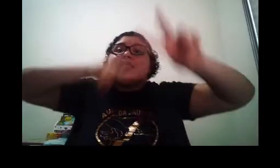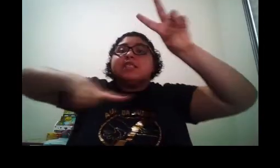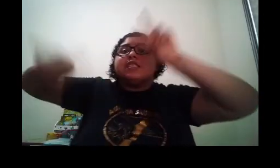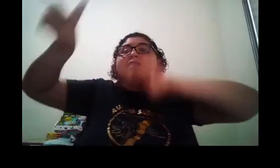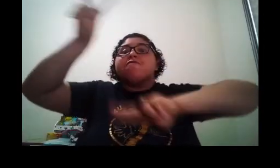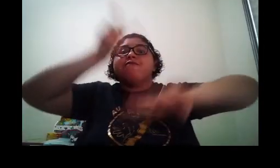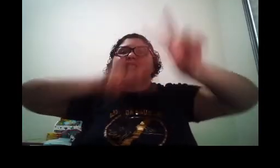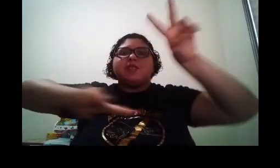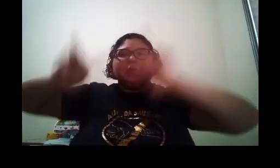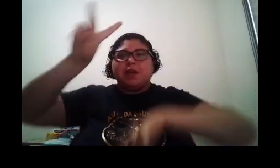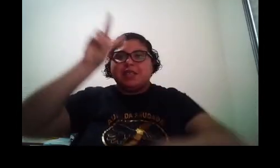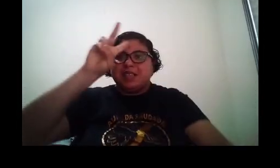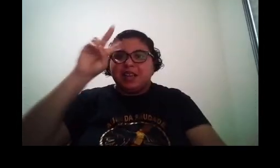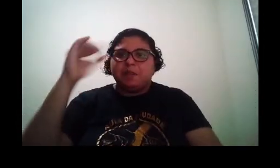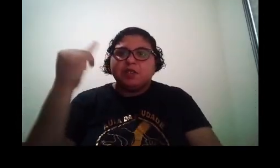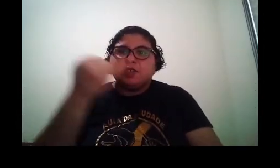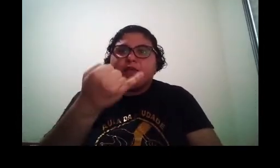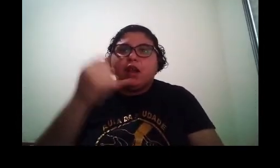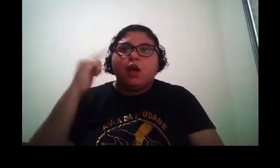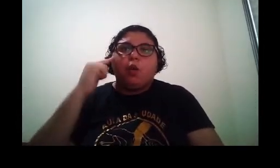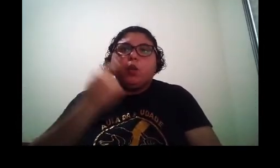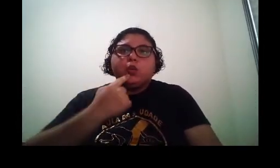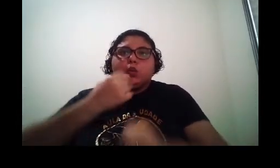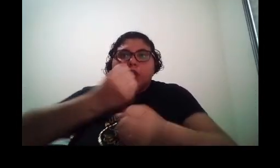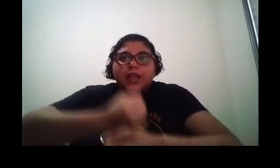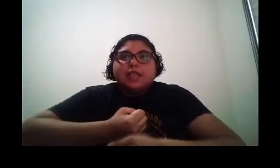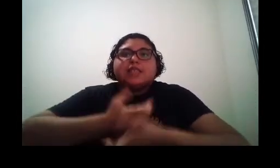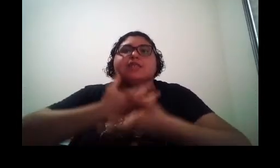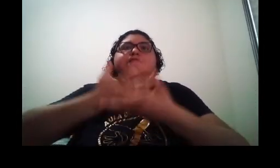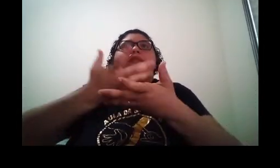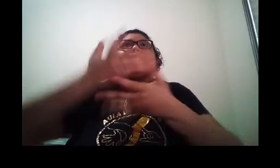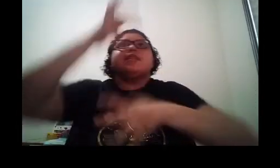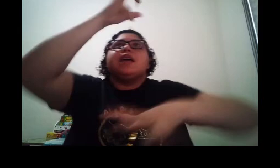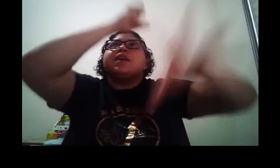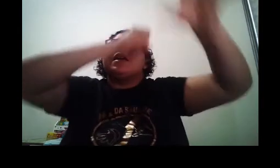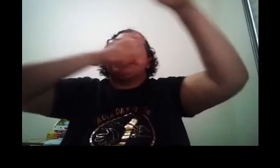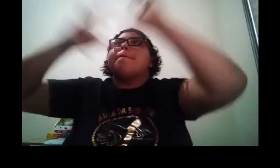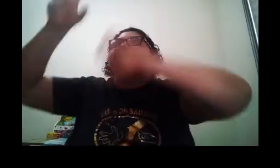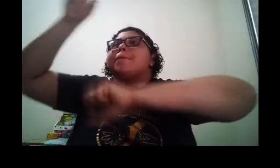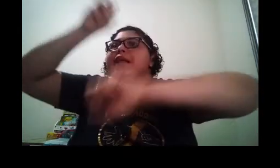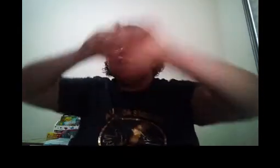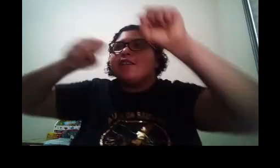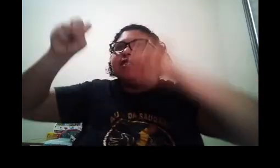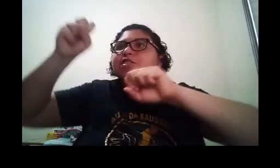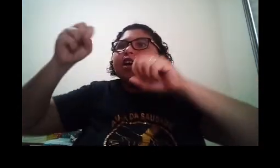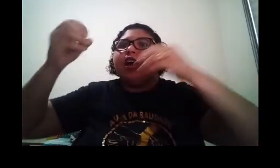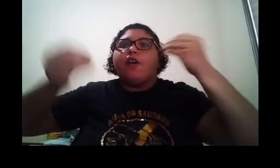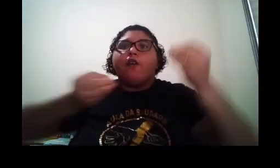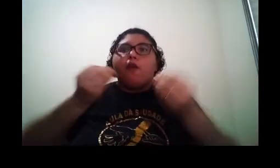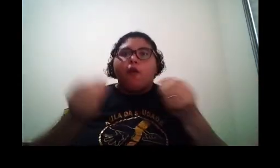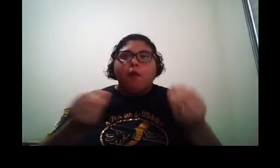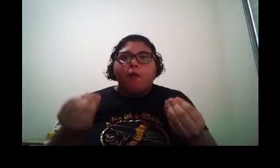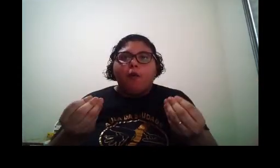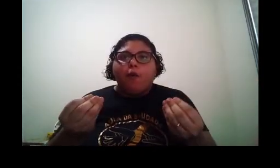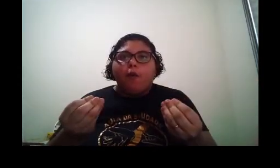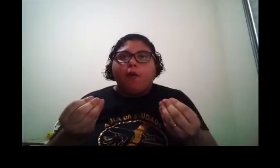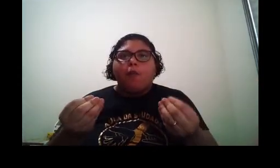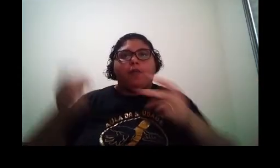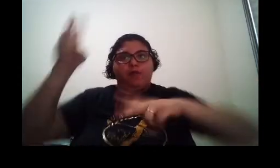experiências visuais, de como que o surdo ele tem, né, essas experiências, como que ele apreende, né, o mundo